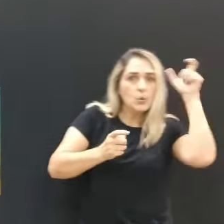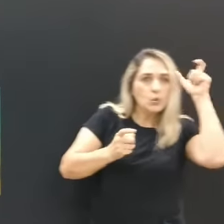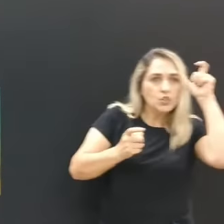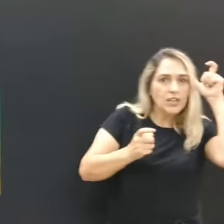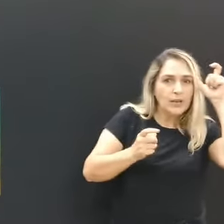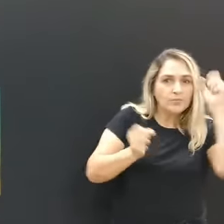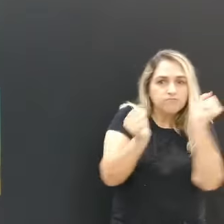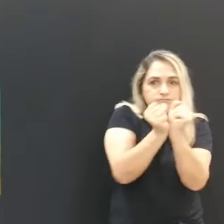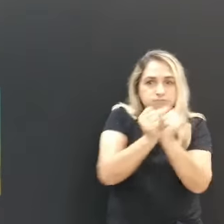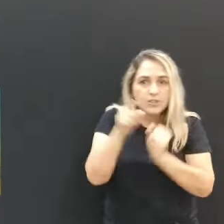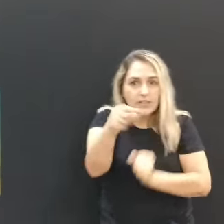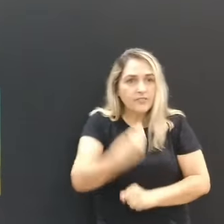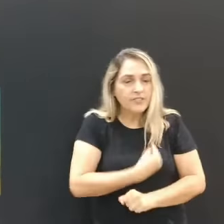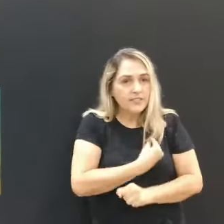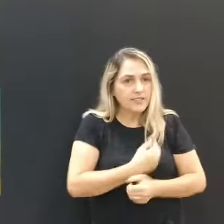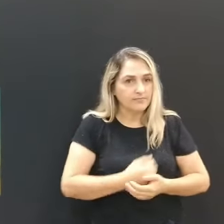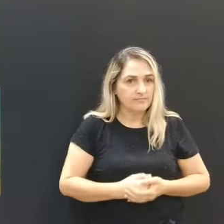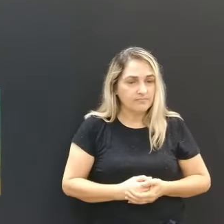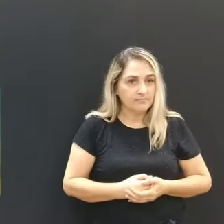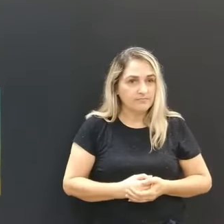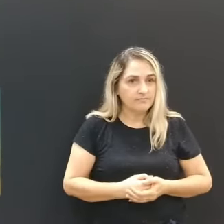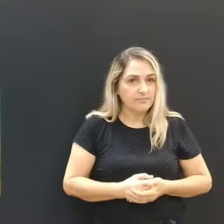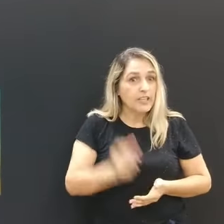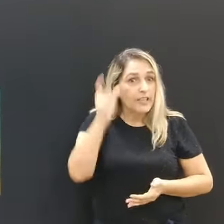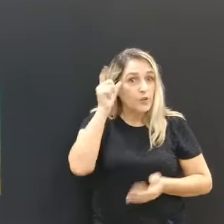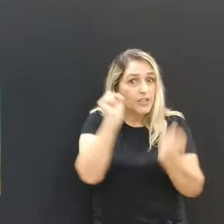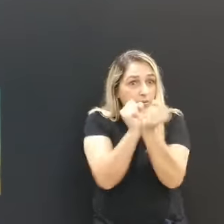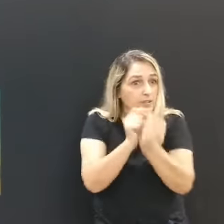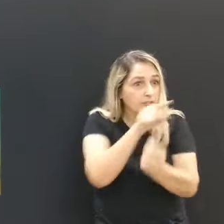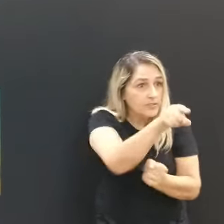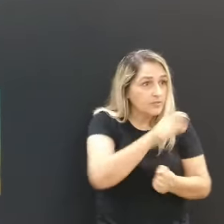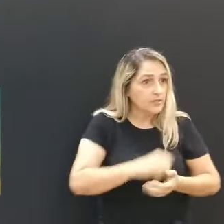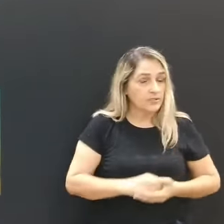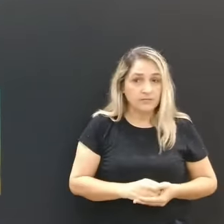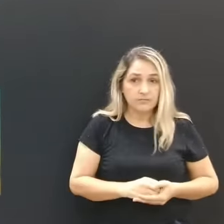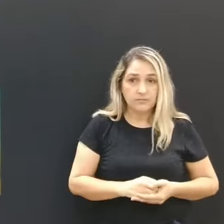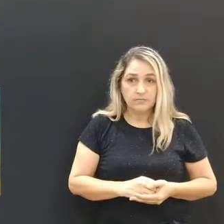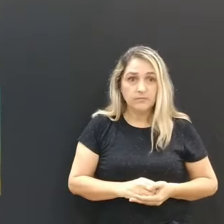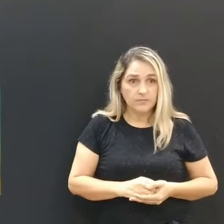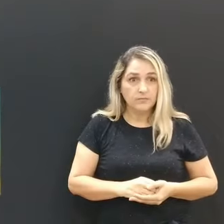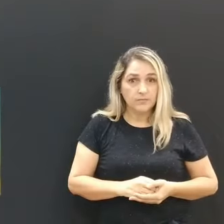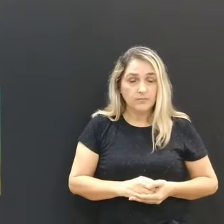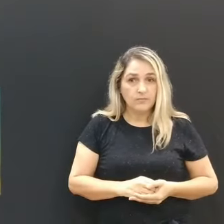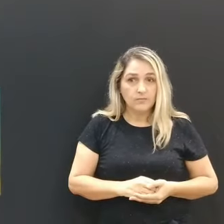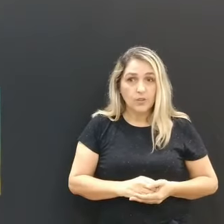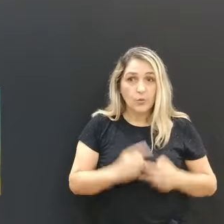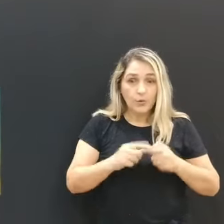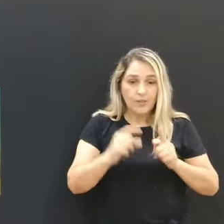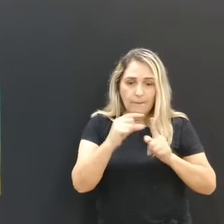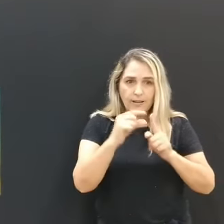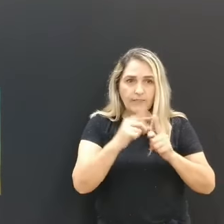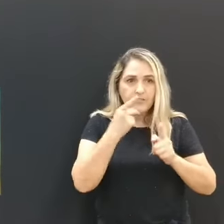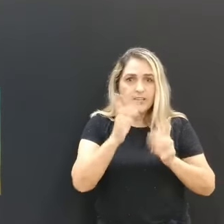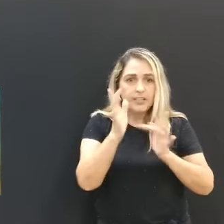para que nós tivéssemos vida livre nele. O diabo quer nos escravizar. O diabo quer derrotar a